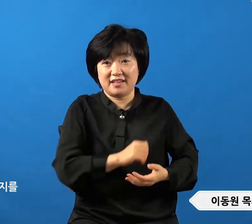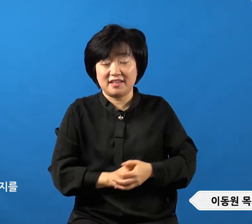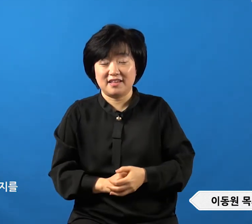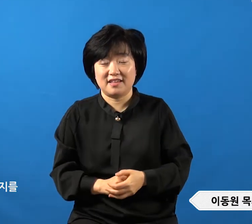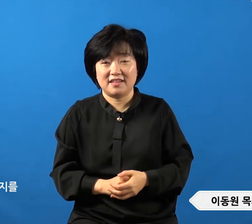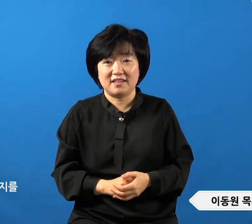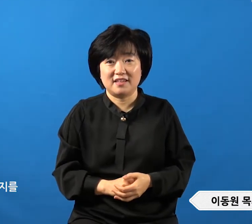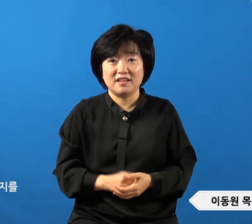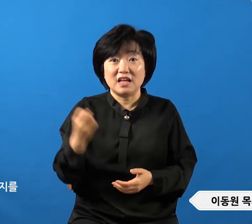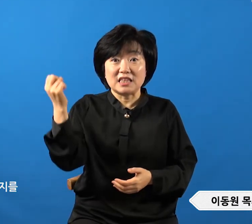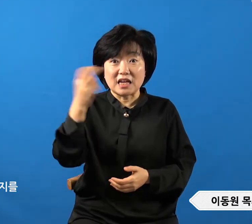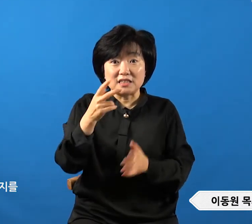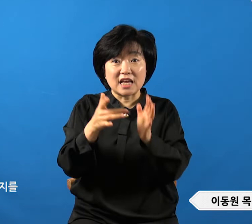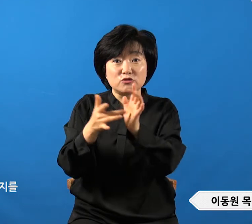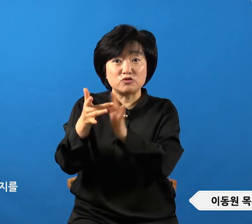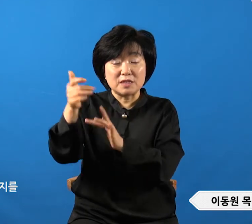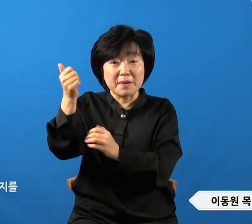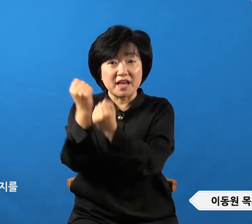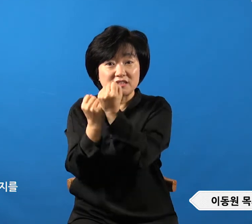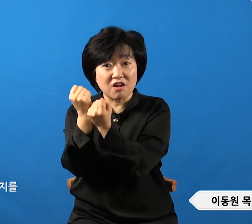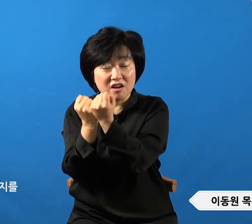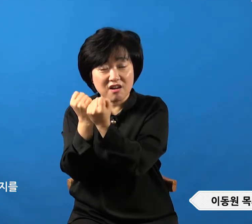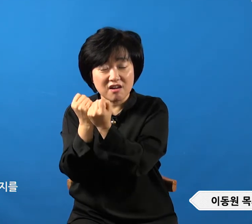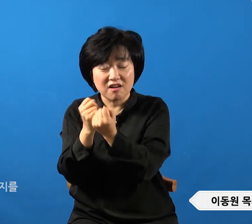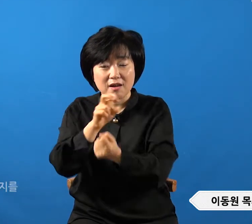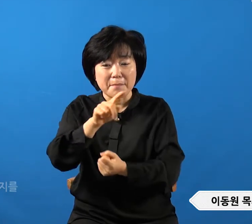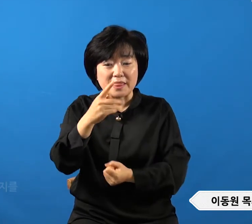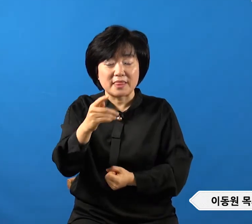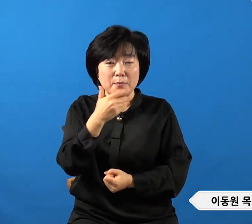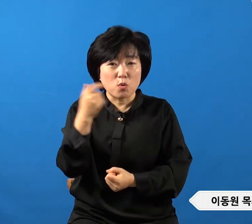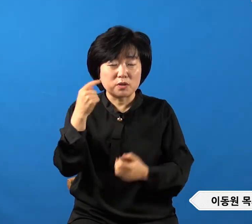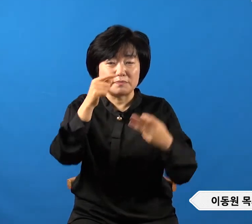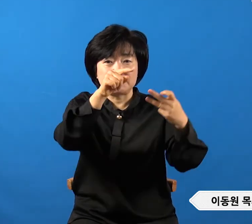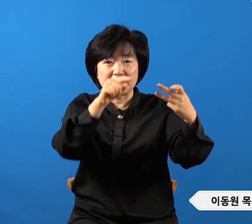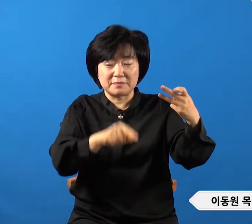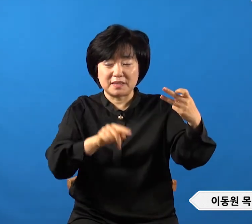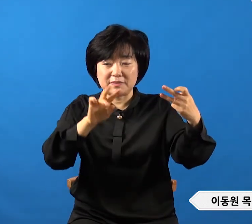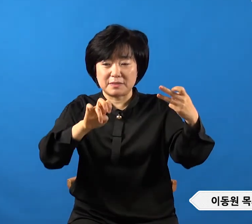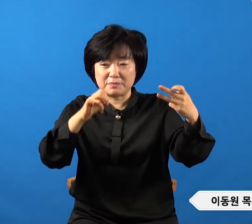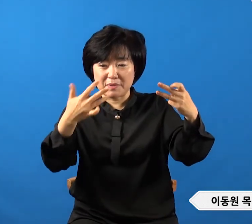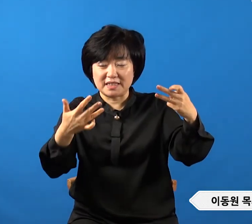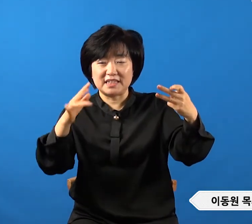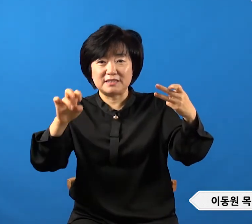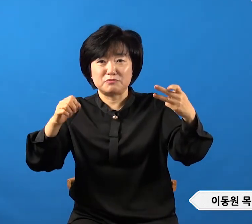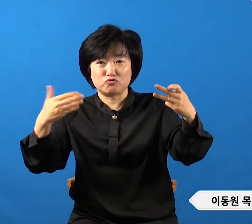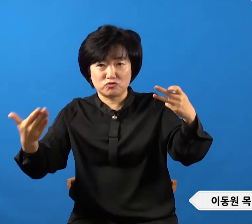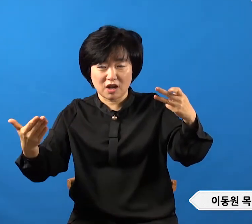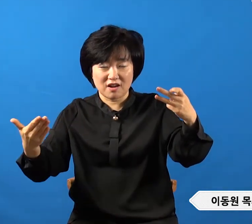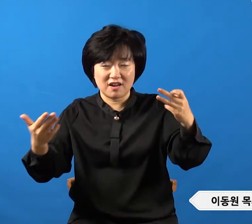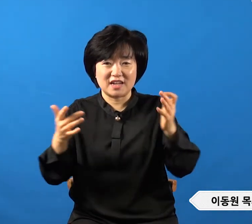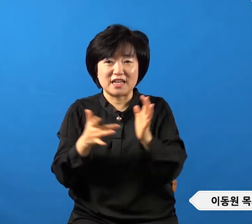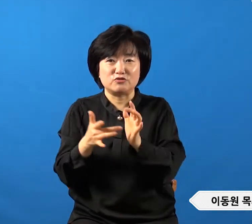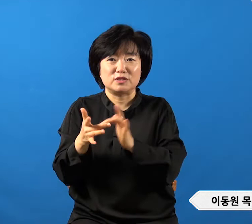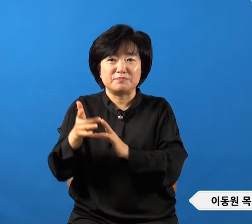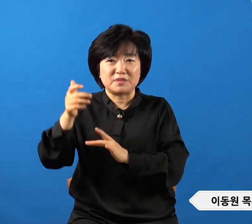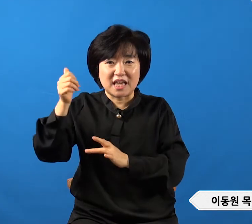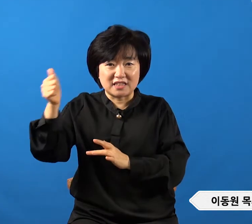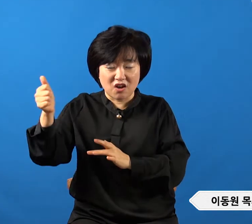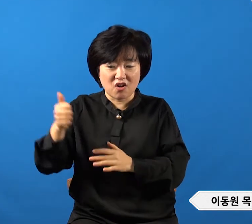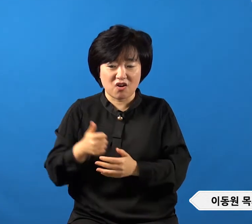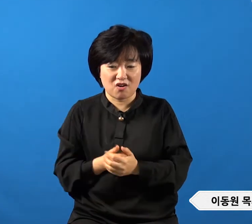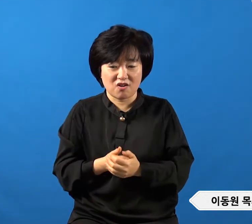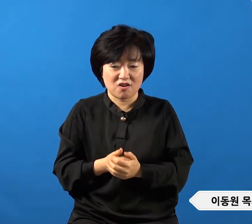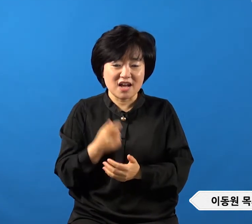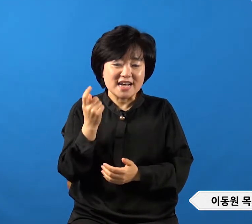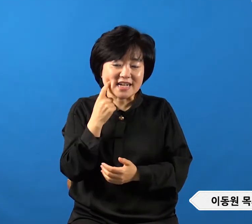자, 다시 이제 예수님의 해설 마태복음 13장 38절 39절에 보면 예수님께서 이